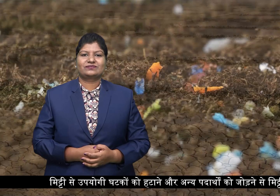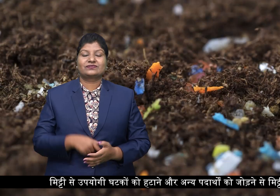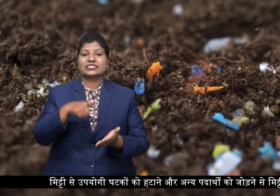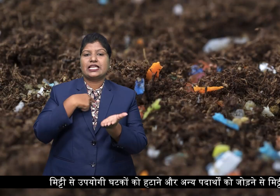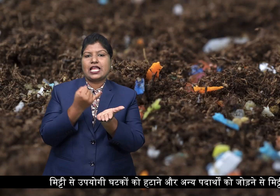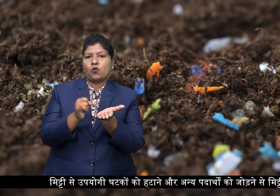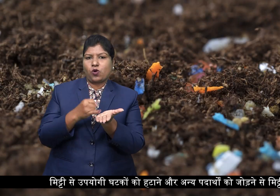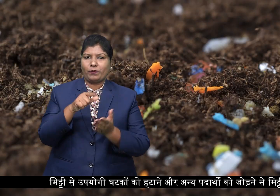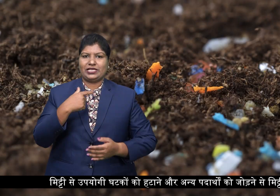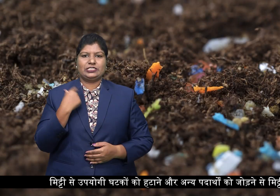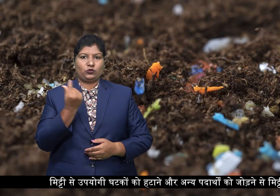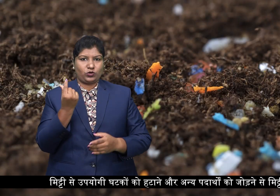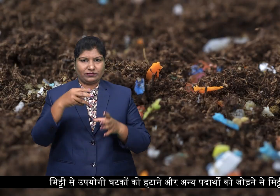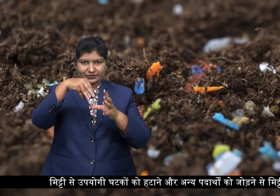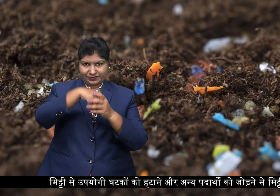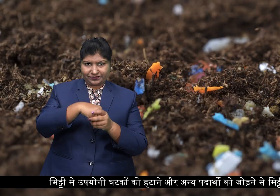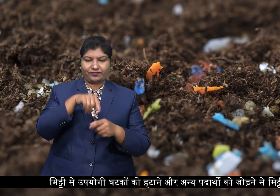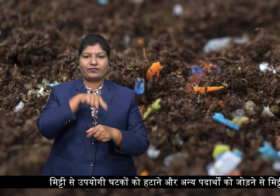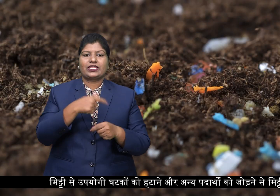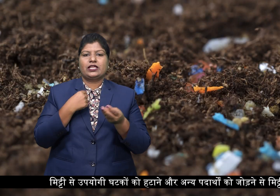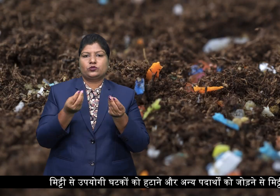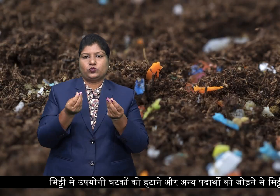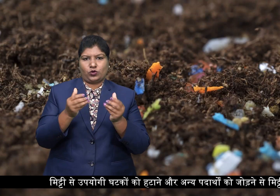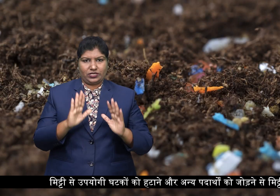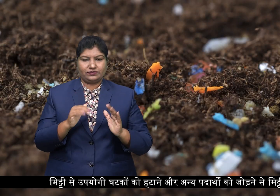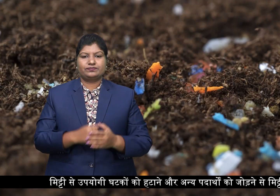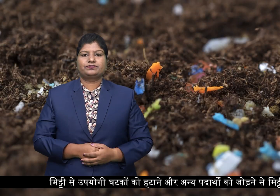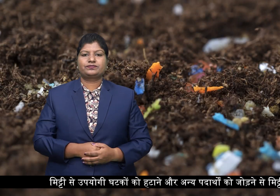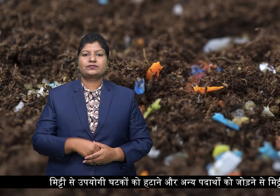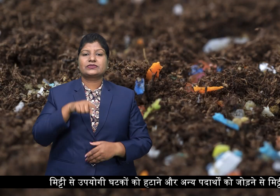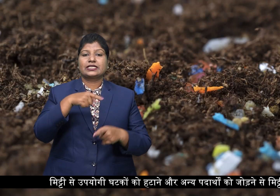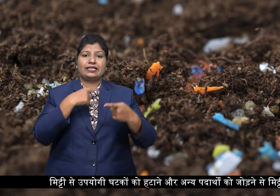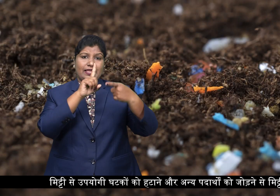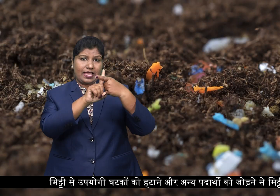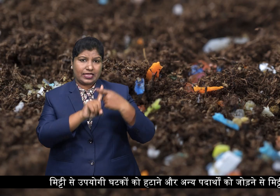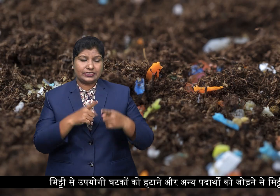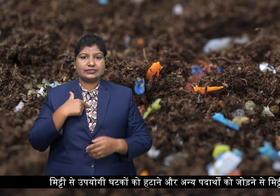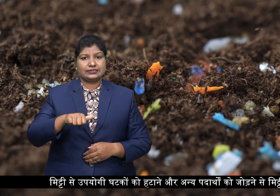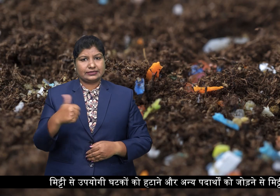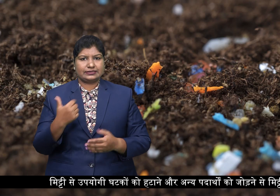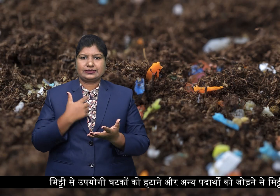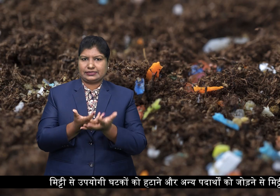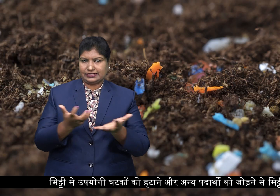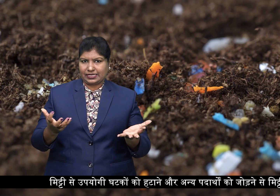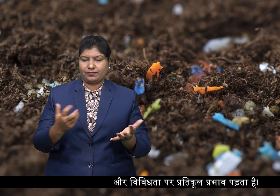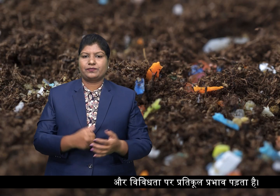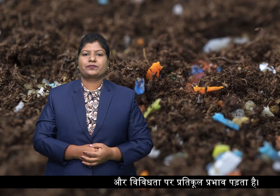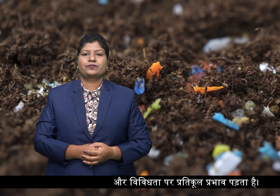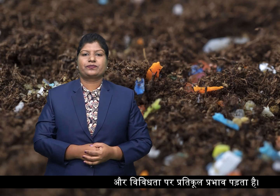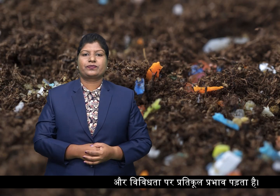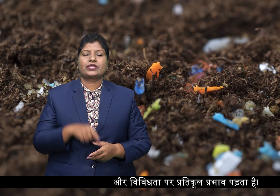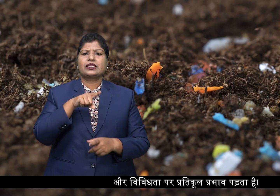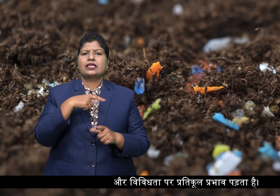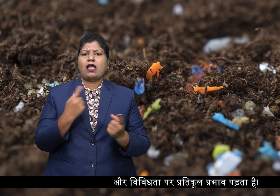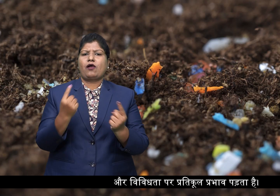मिट्टी में उपयोगी घटकों को हटाने और अन्य पदार्थों को जोड़ने से मिट्टी की उर्वरता और